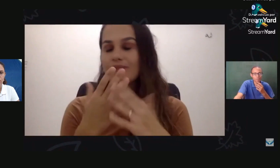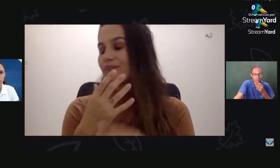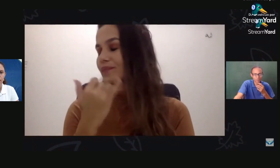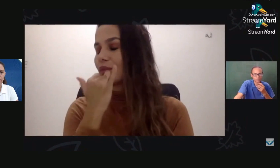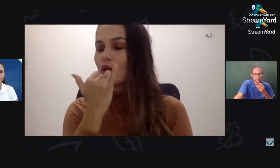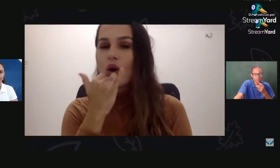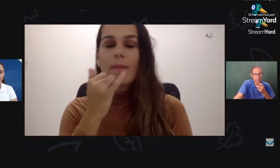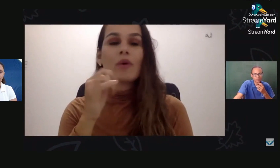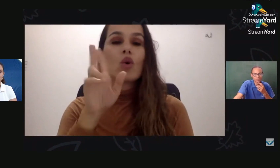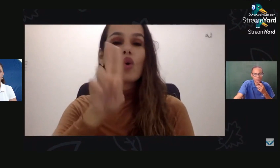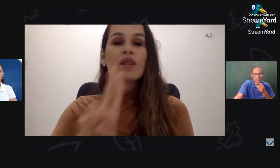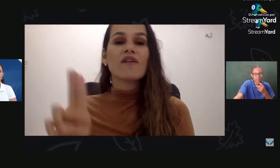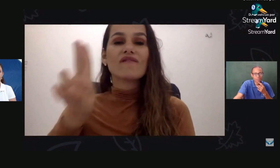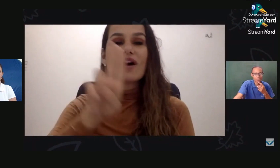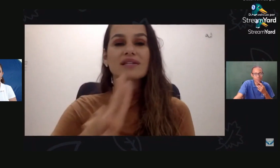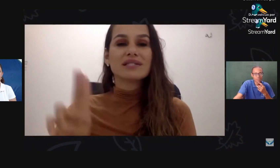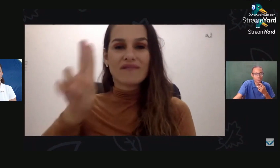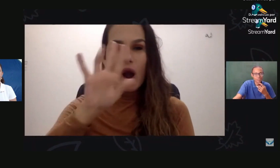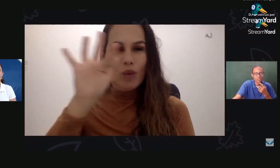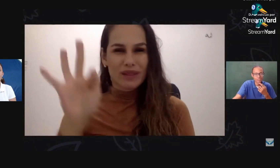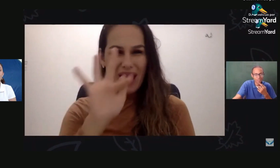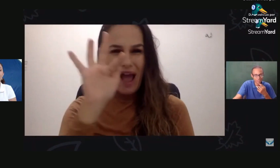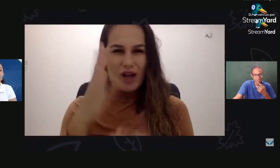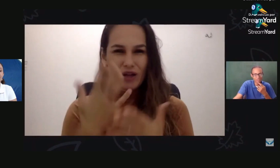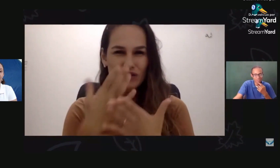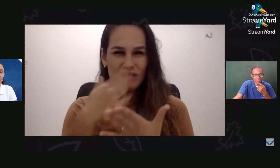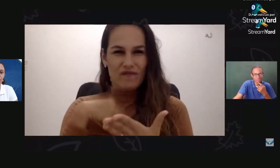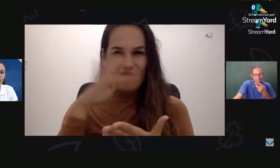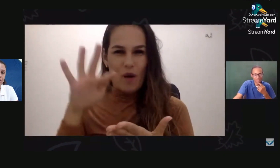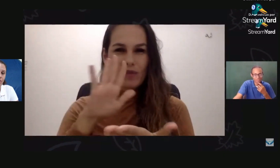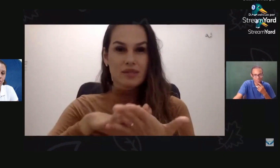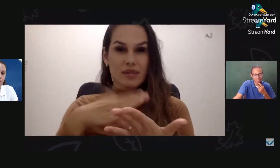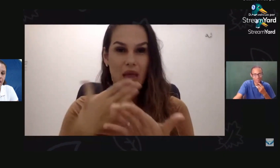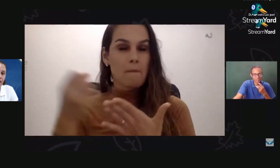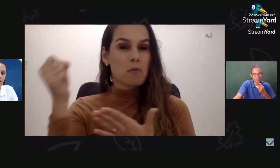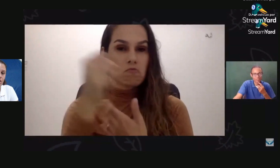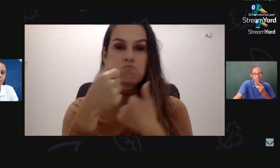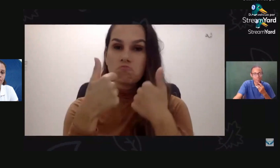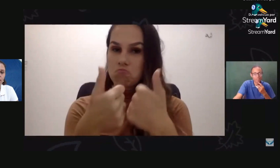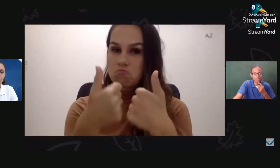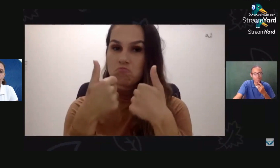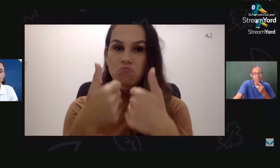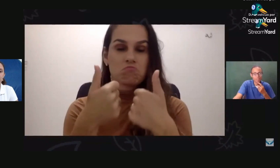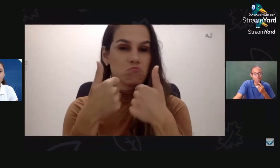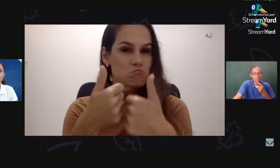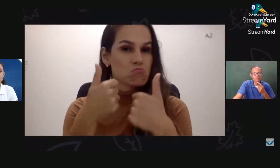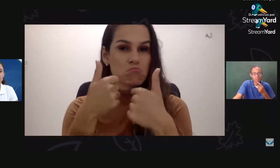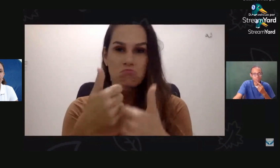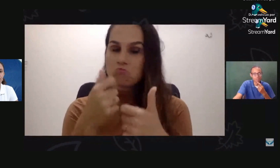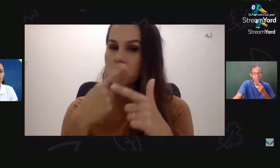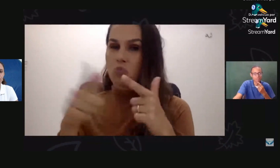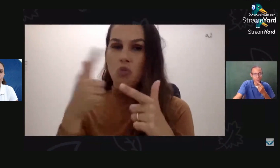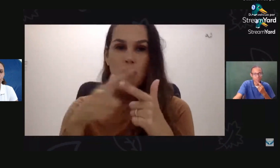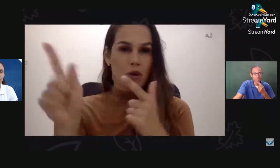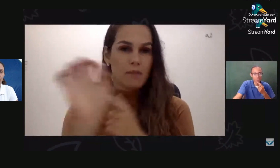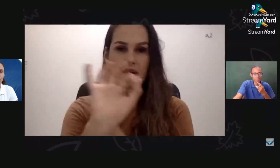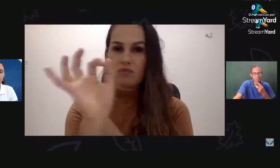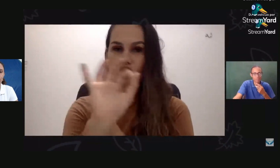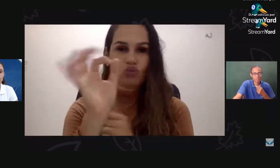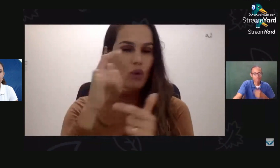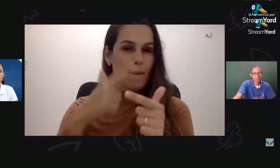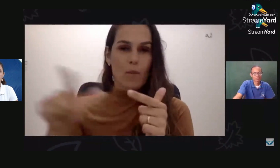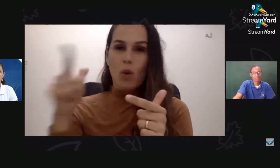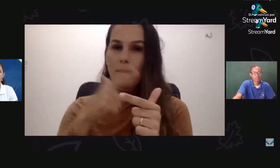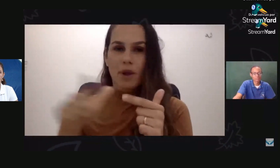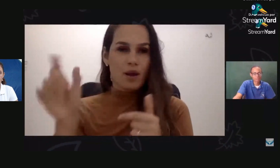Na escola, desculpa, na universidade, né, na faculdade, os tradutores e intérpretes que eu tive contato, eu